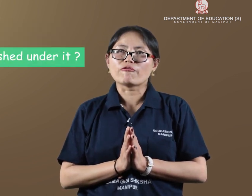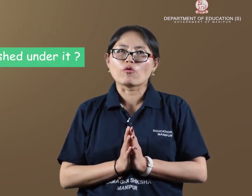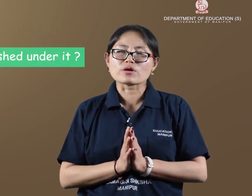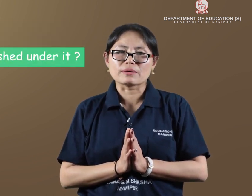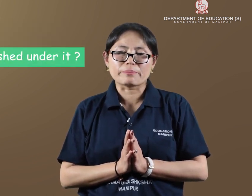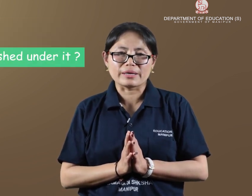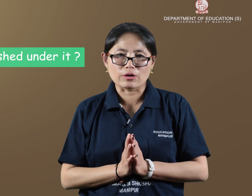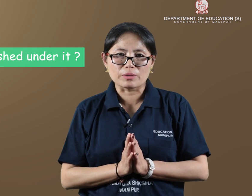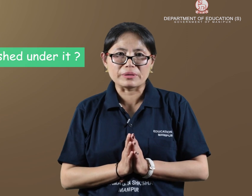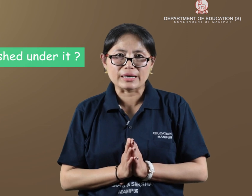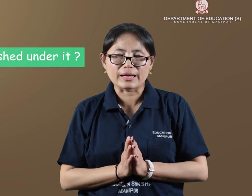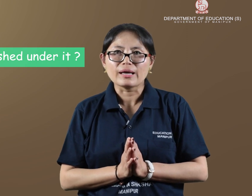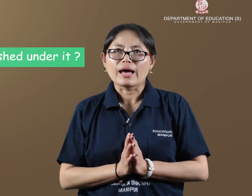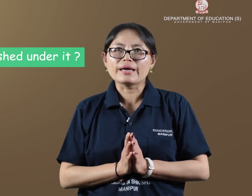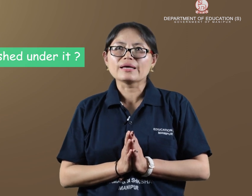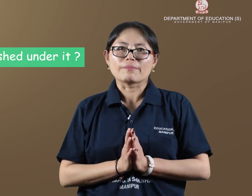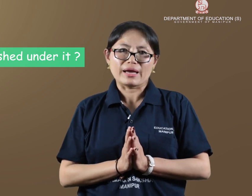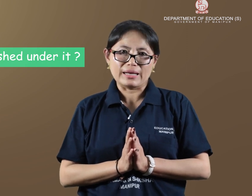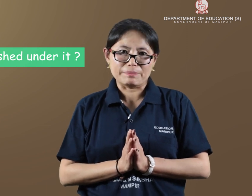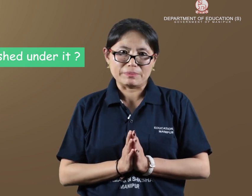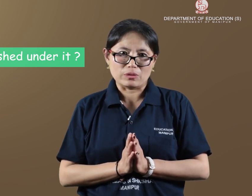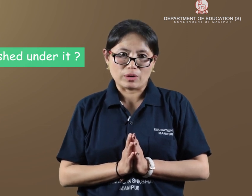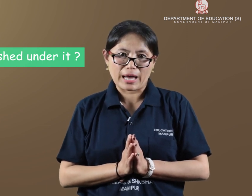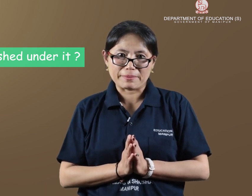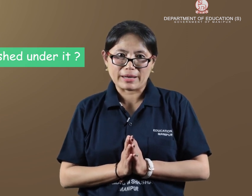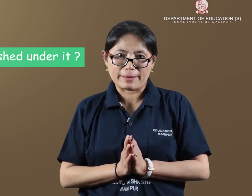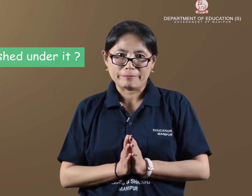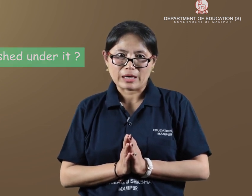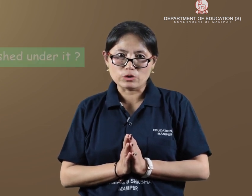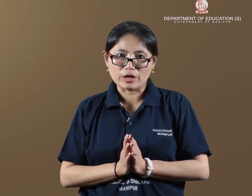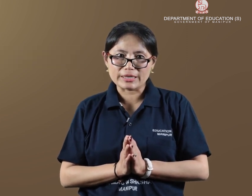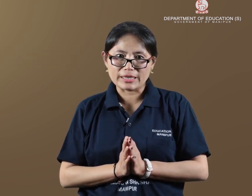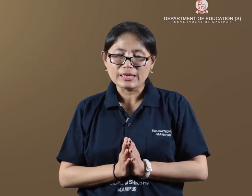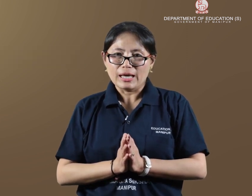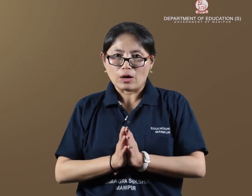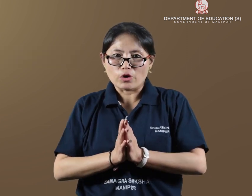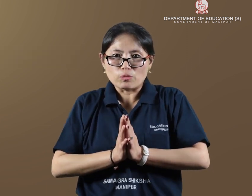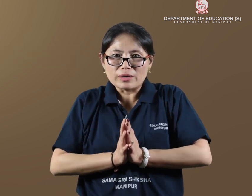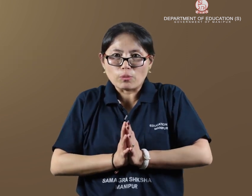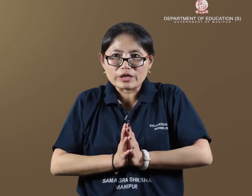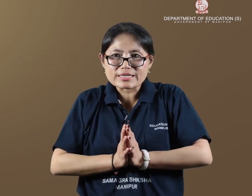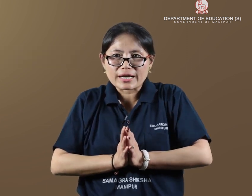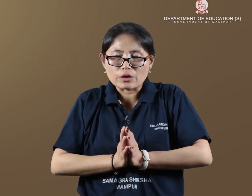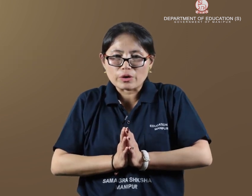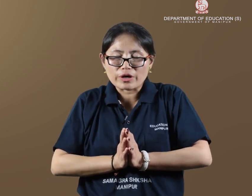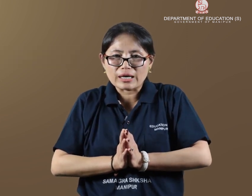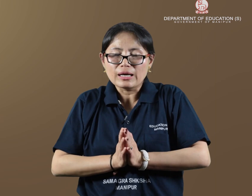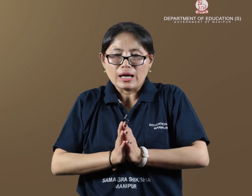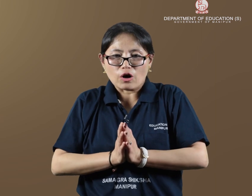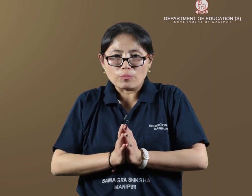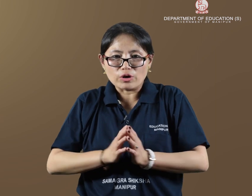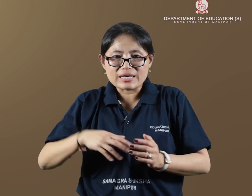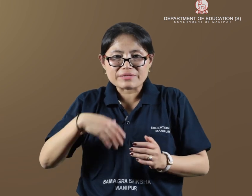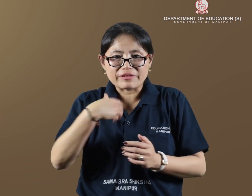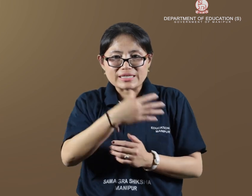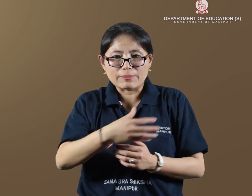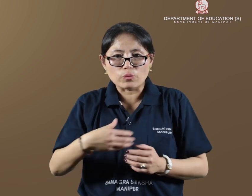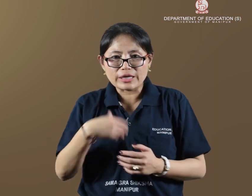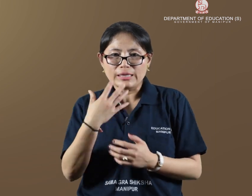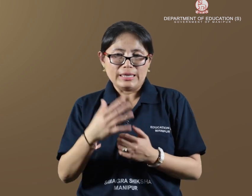force ama breathing on the pidhare ai di kamai le pi banu na haibam lai adu raga di akoi human body se kai dawi khoi na our body is filled up with